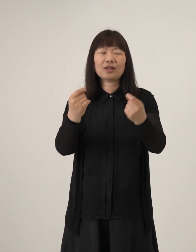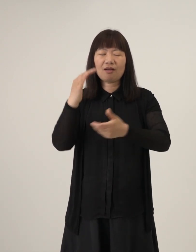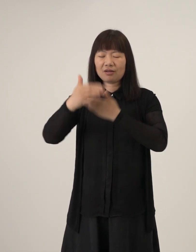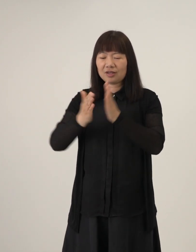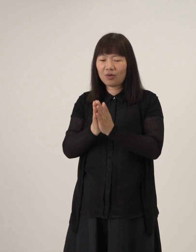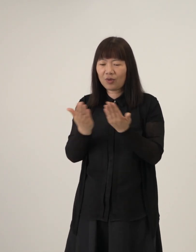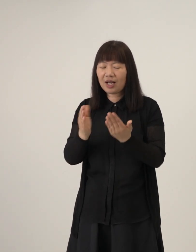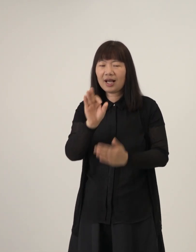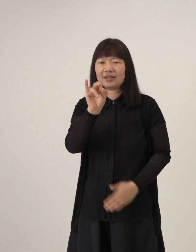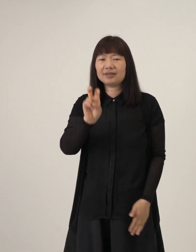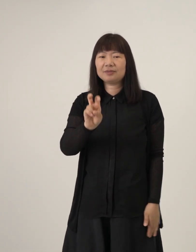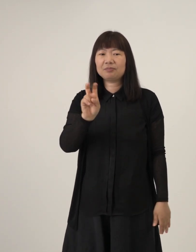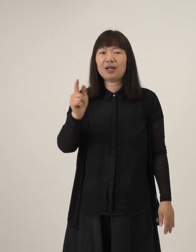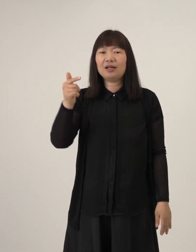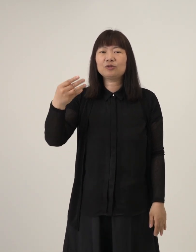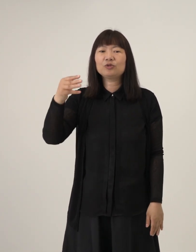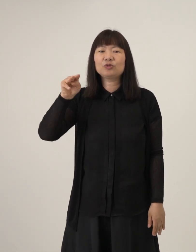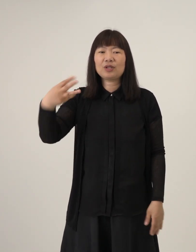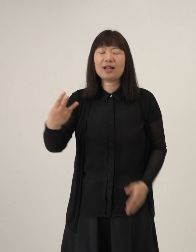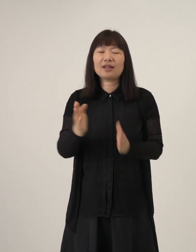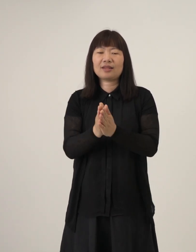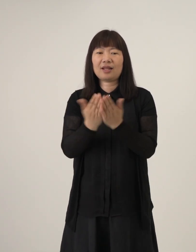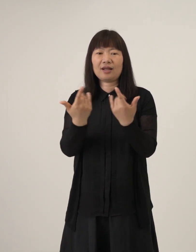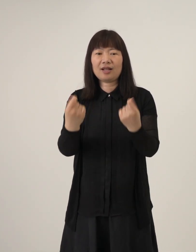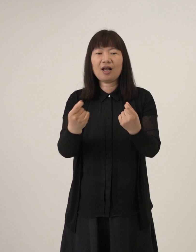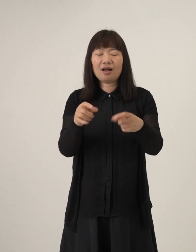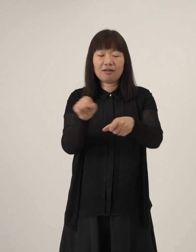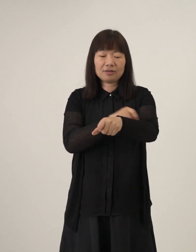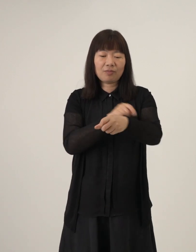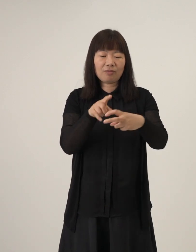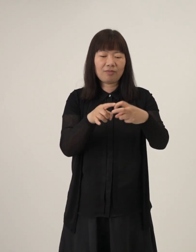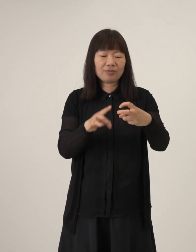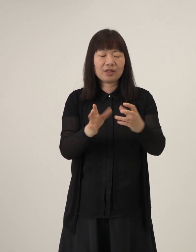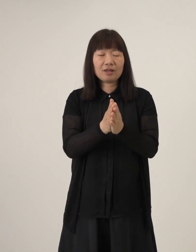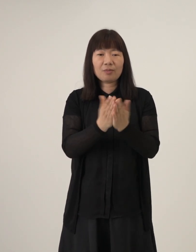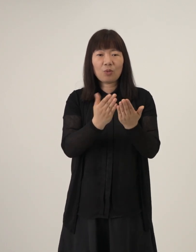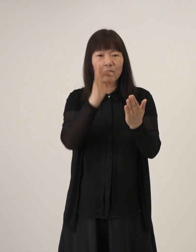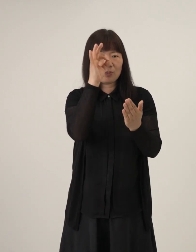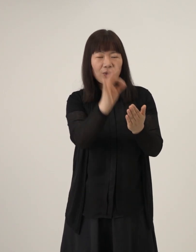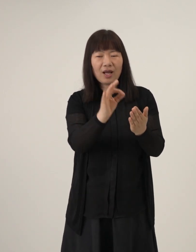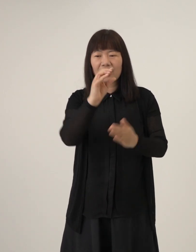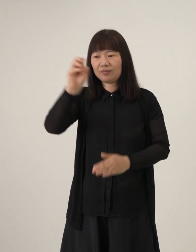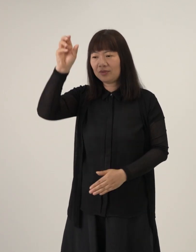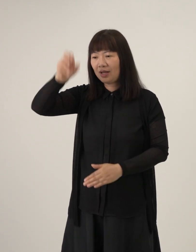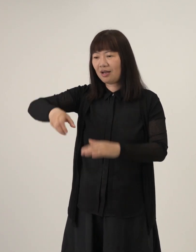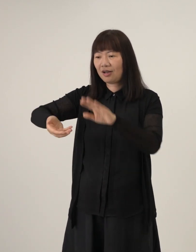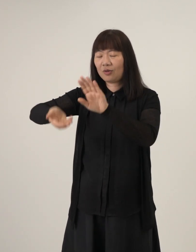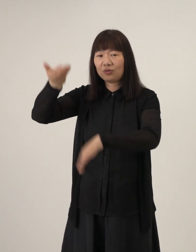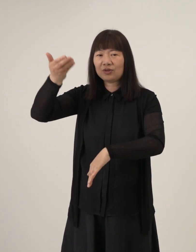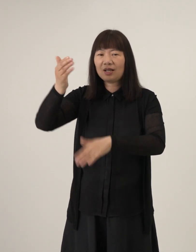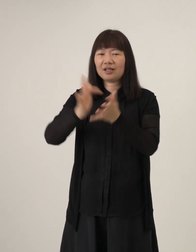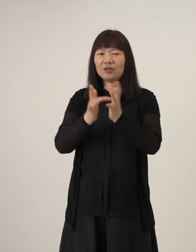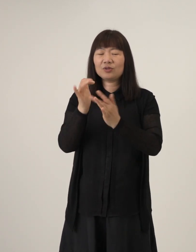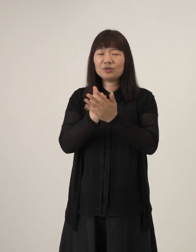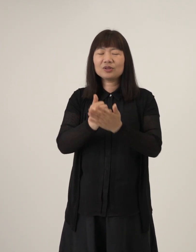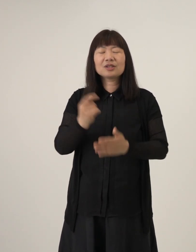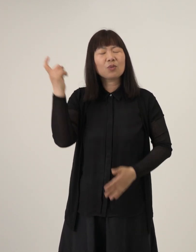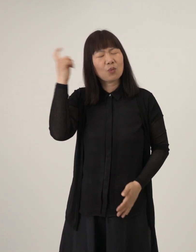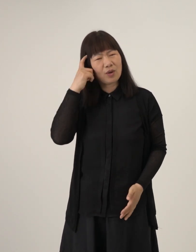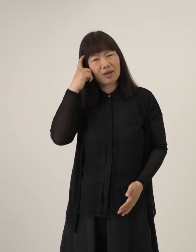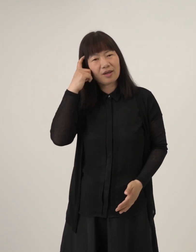성경은 임마누엘의 책이에요. 특별히 마태복음은 십자가 위에서 예수님이